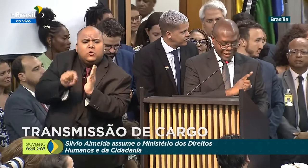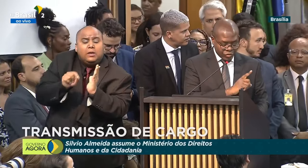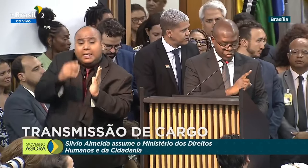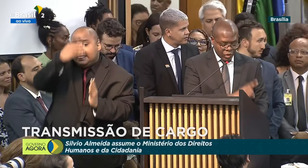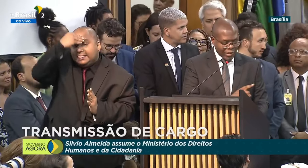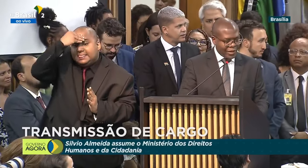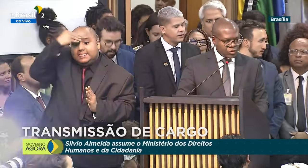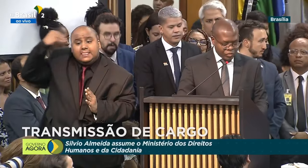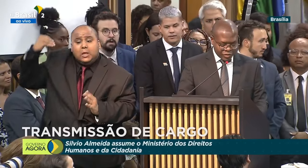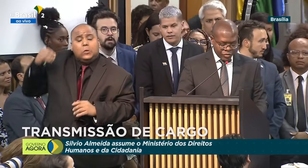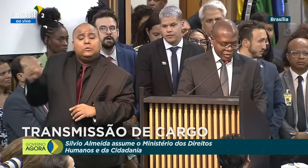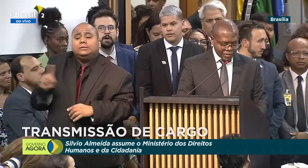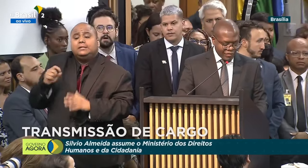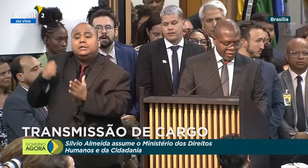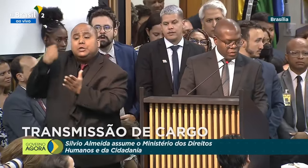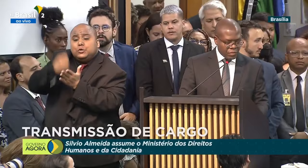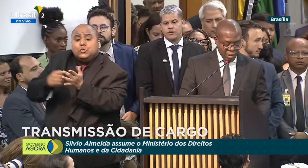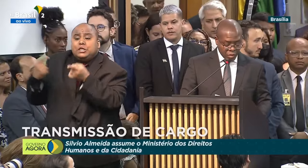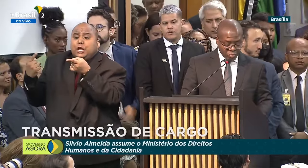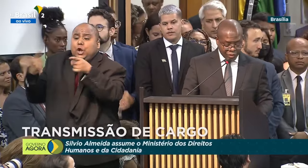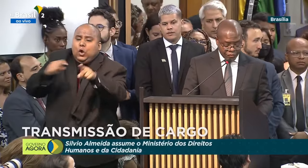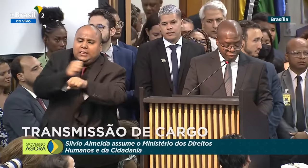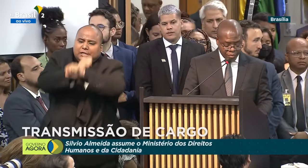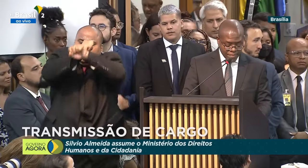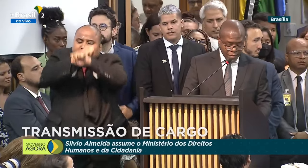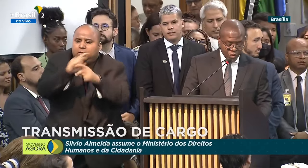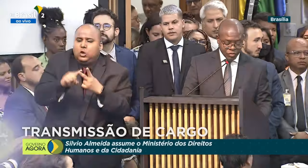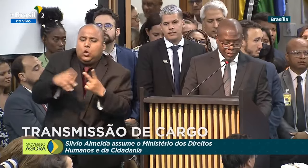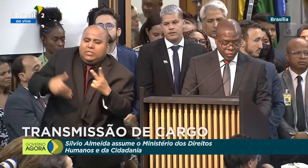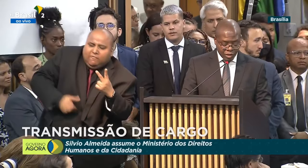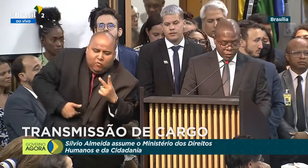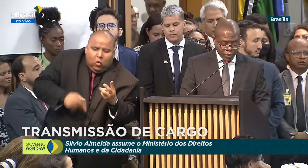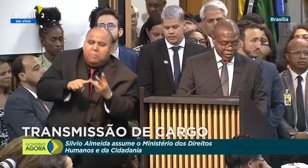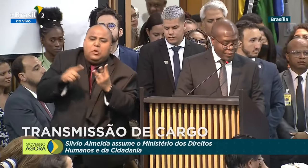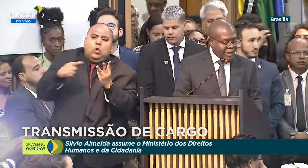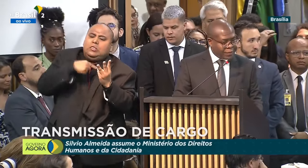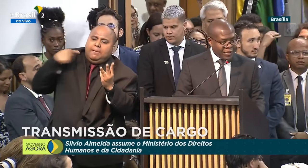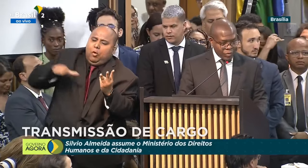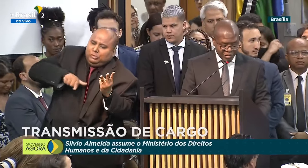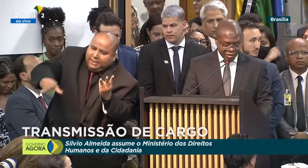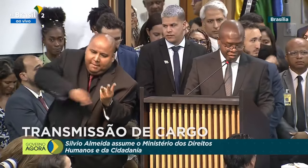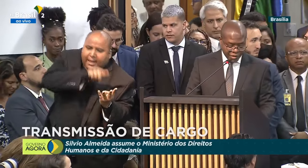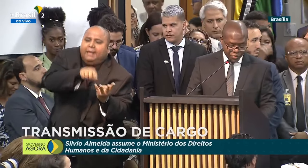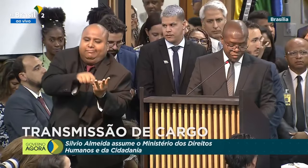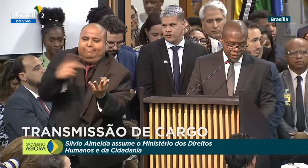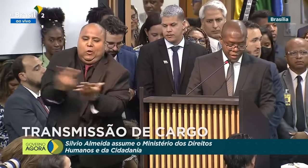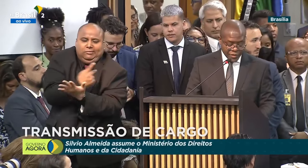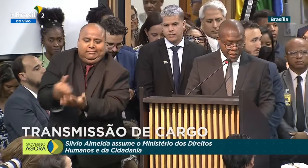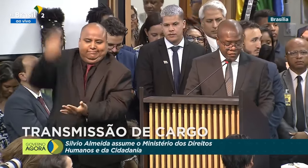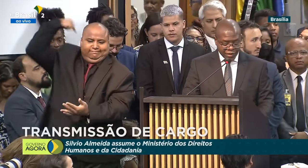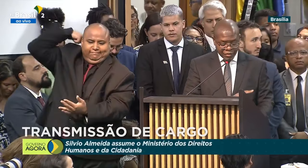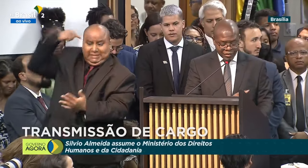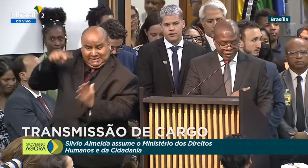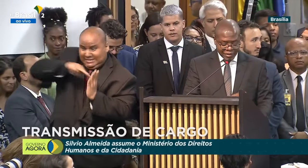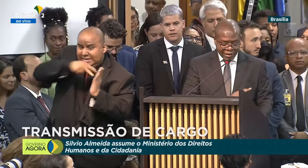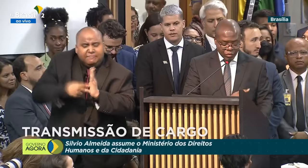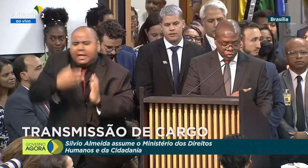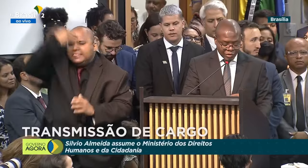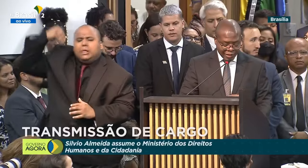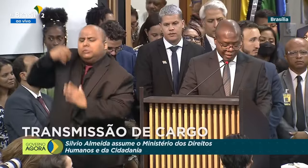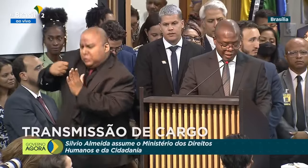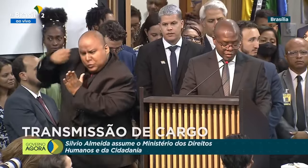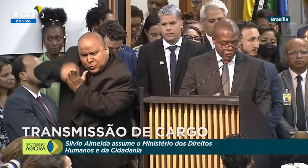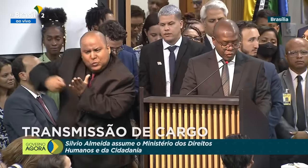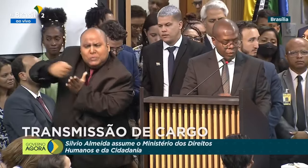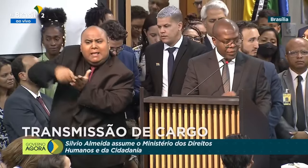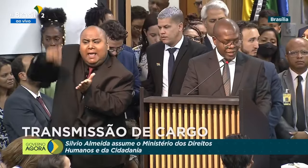lições da história das lutas contra a escravidão contra a fome contra a morte pelo trabalho e pela moradia dignas significa não esquecer da